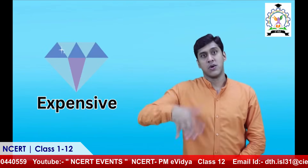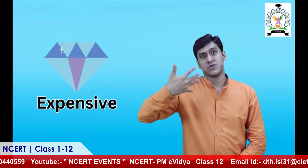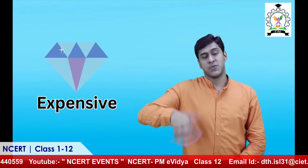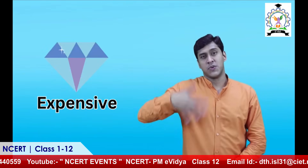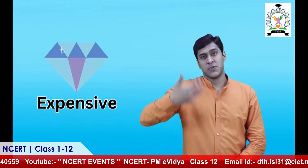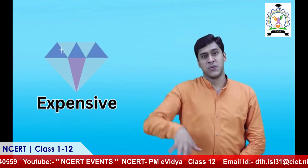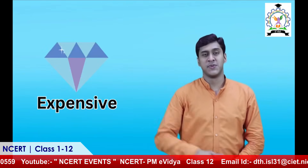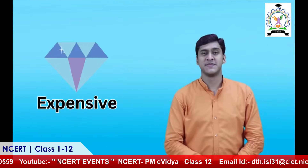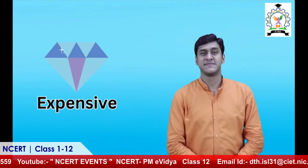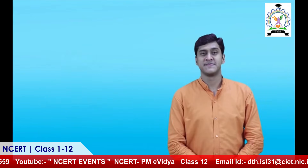महंगा